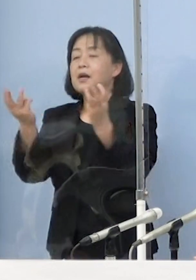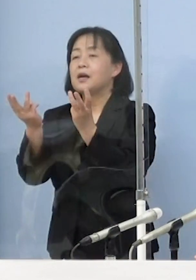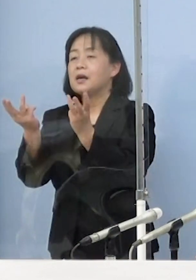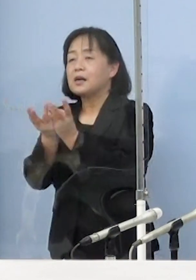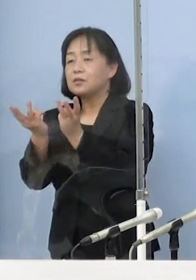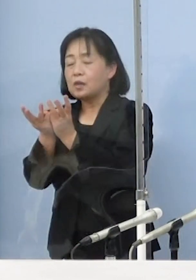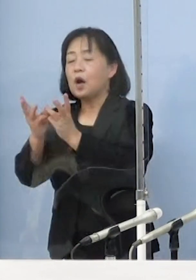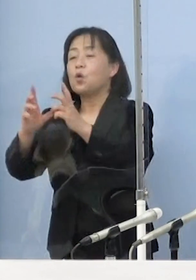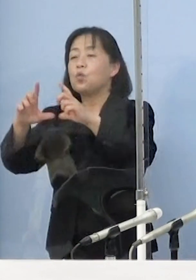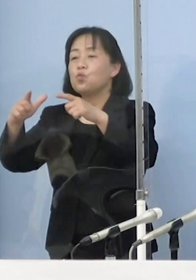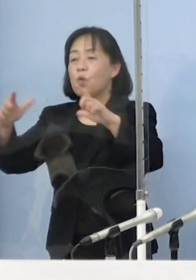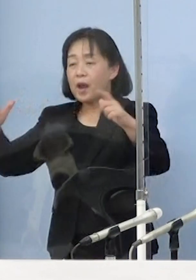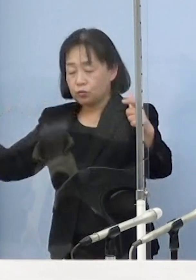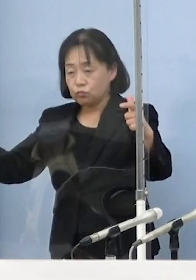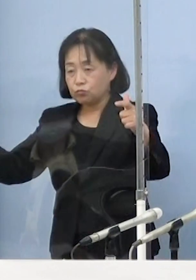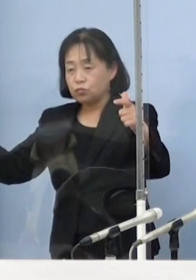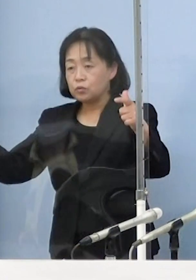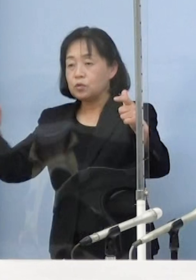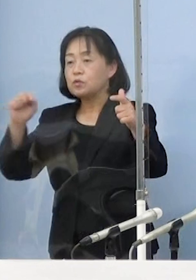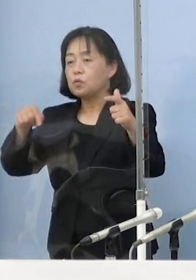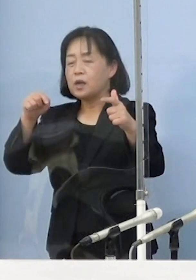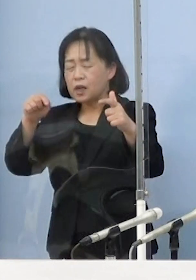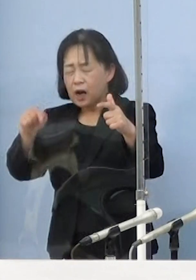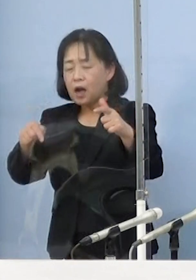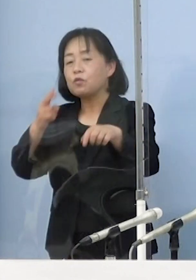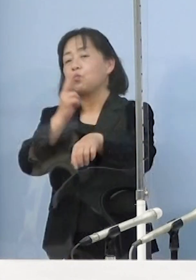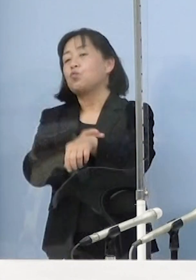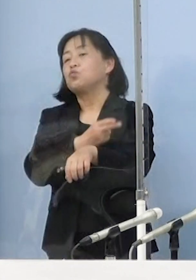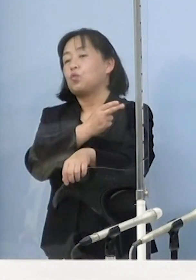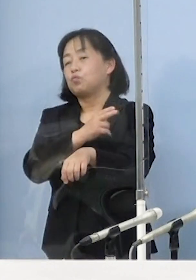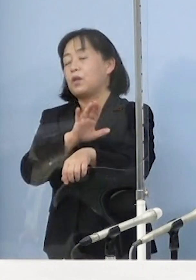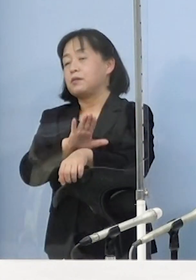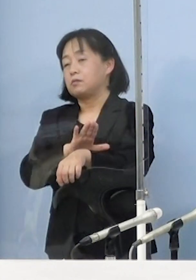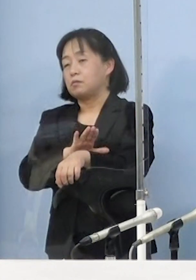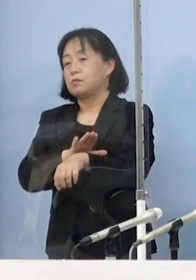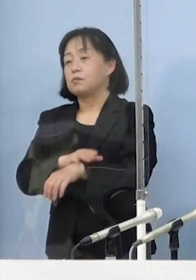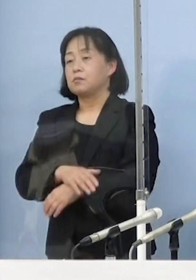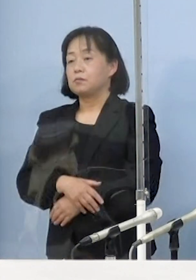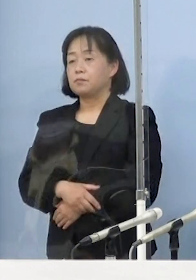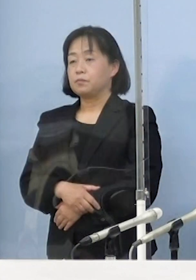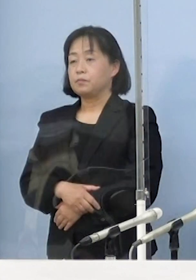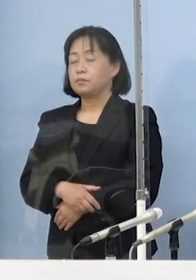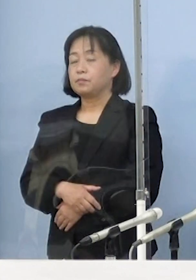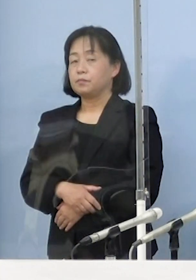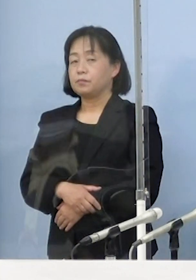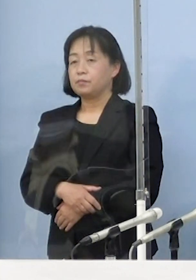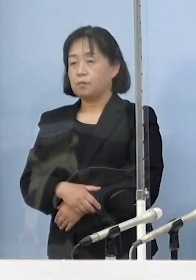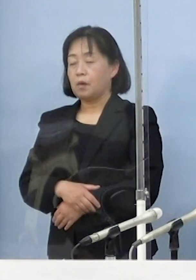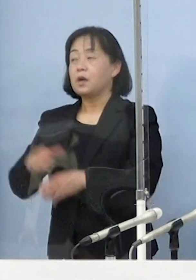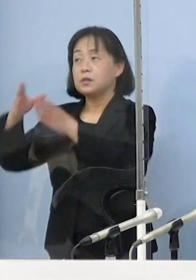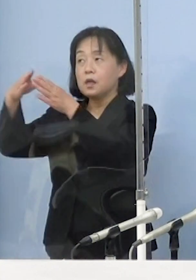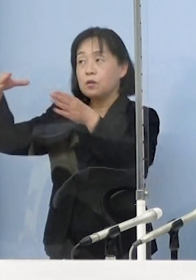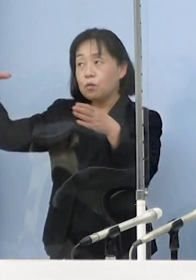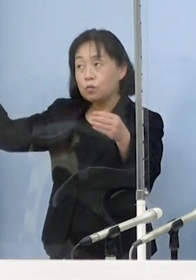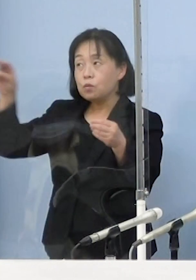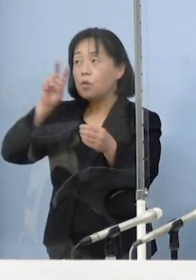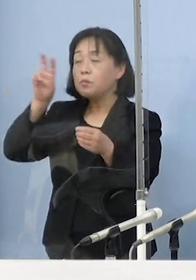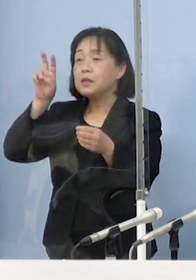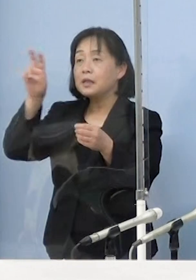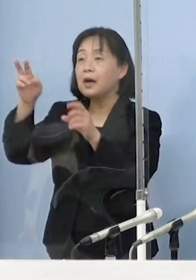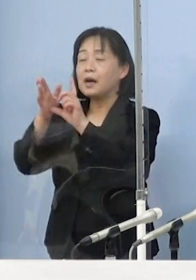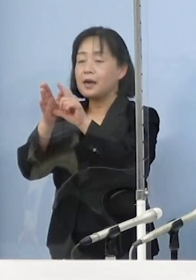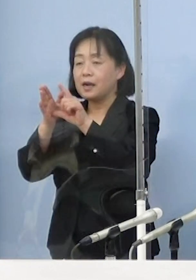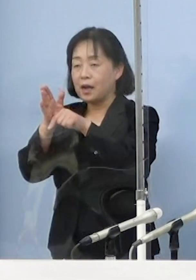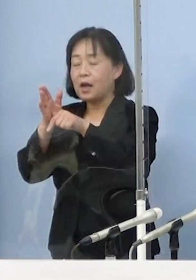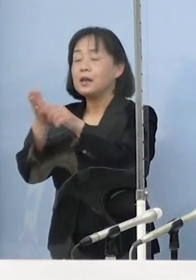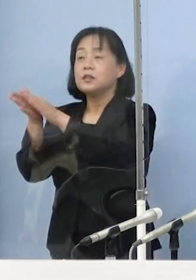ったと。実はこれが特色なんですね。だから本来は全国で見ると例えば死亡